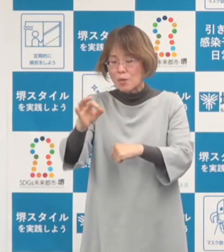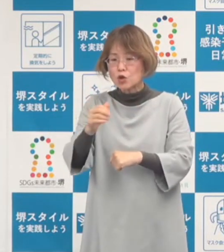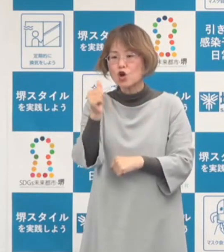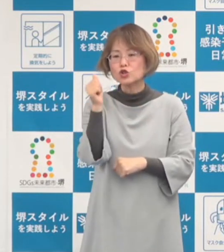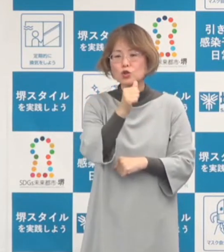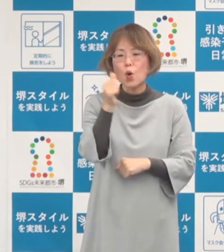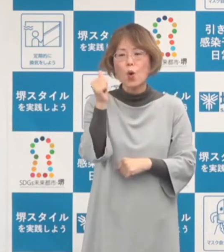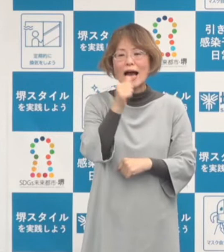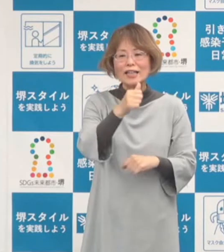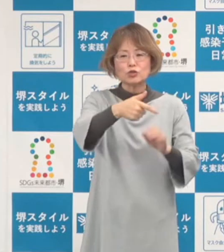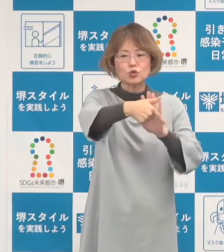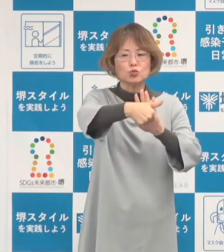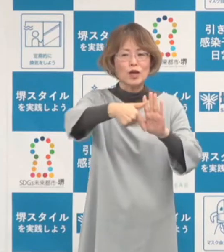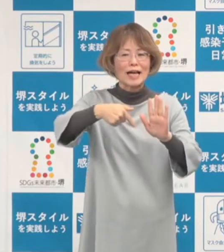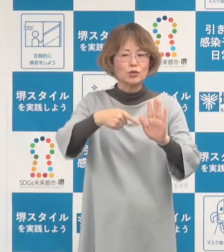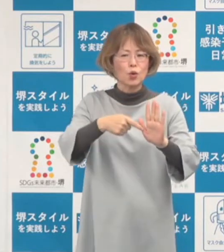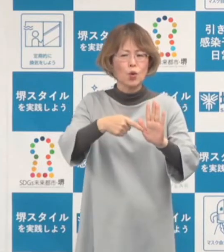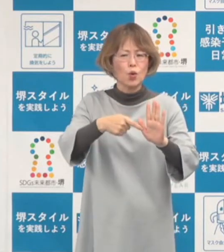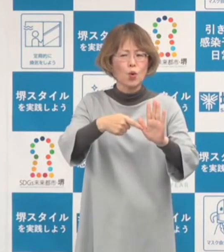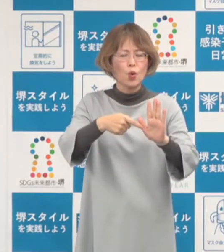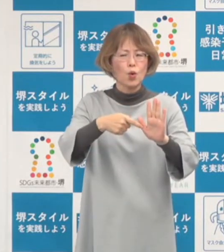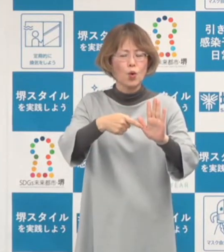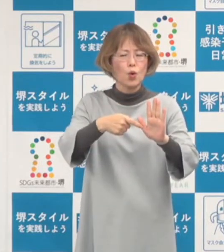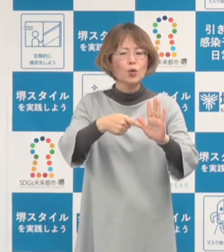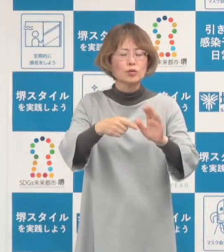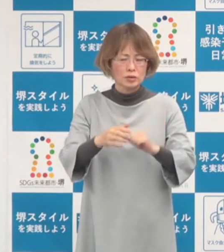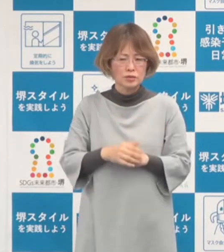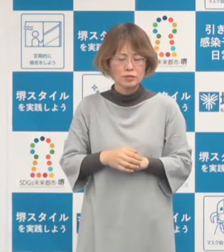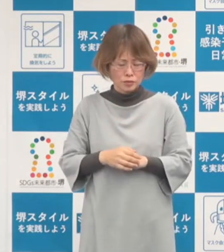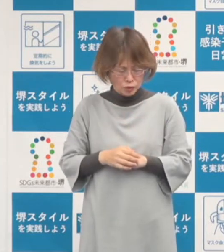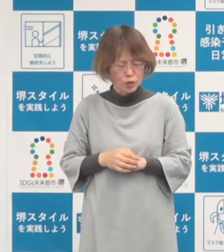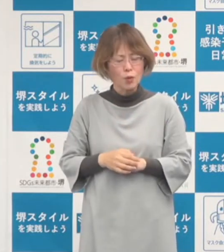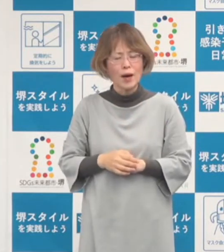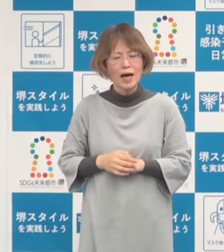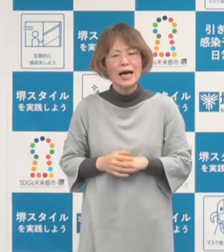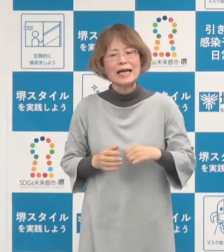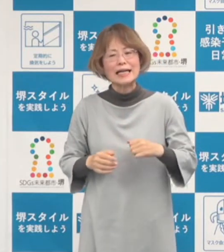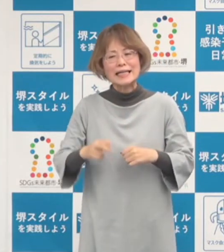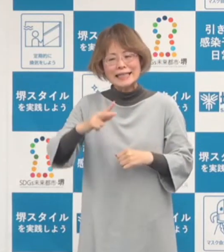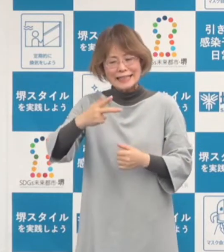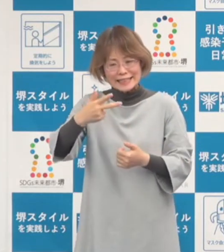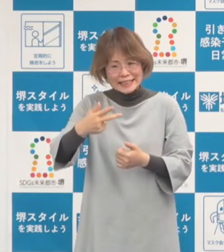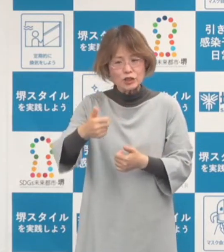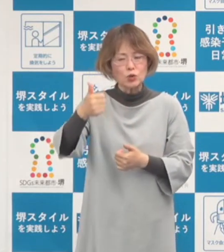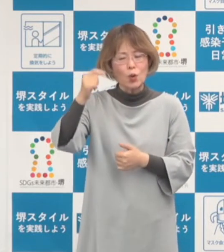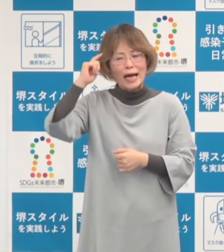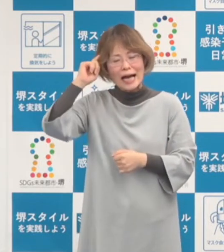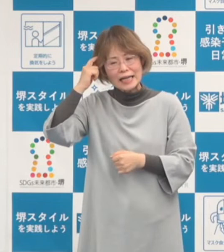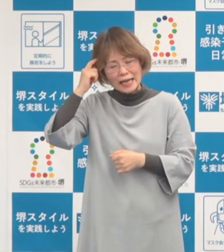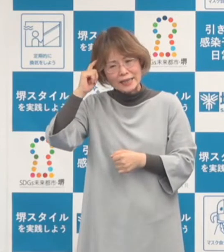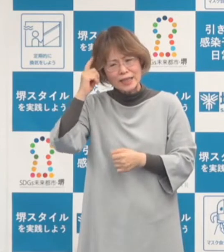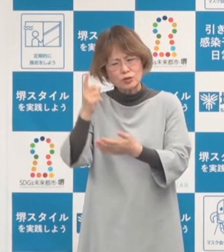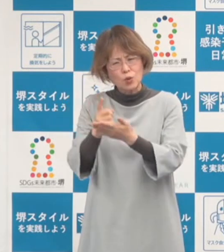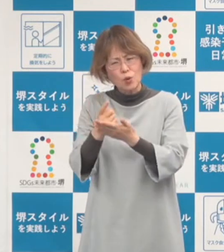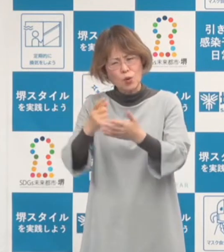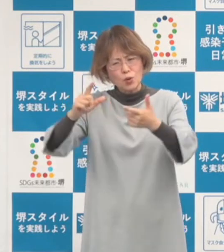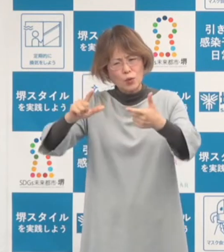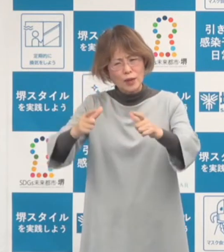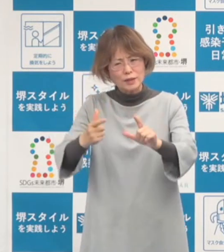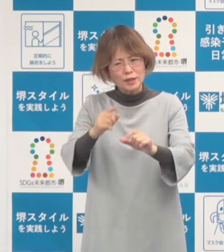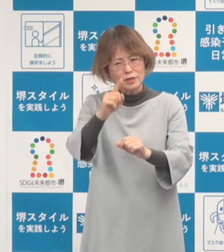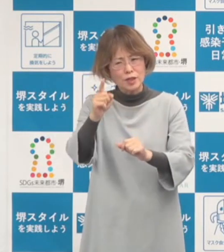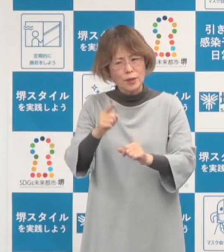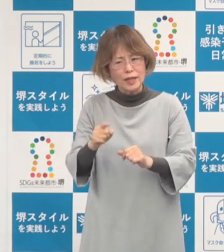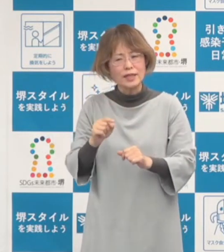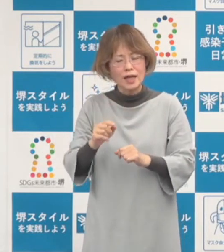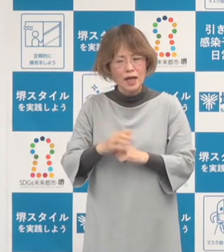形になると、おそらく意図している市長が意図していらっしゃる方向にはいかないのではないかと、ちょっと今回2回目の発表のこの